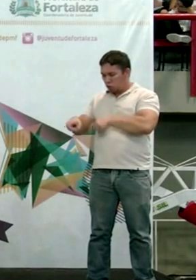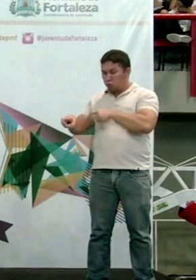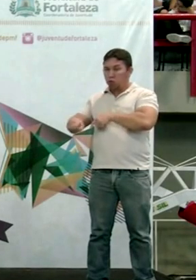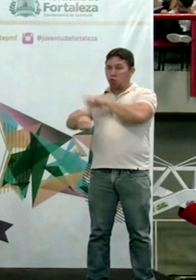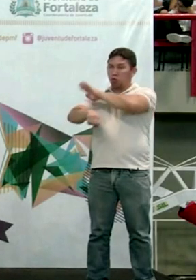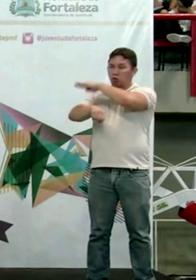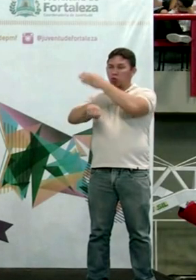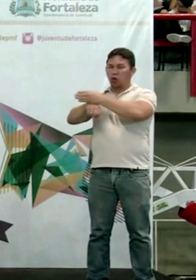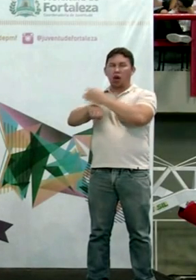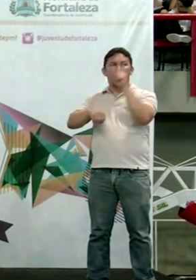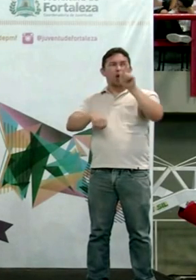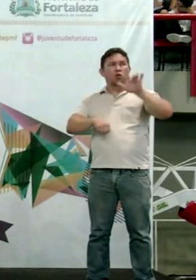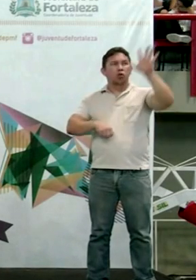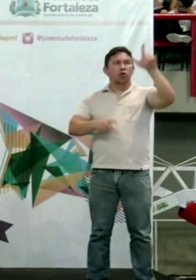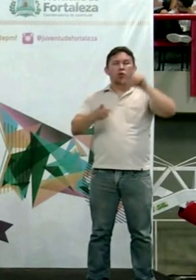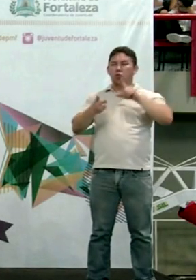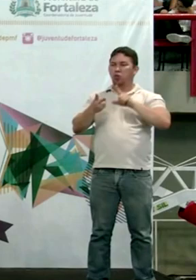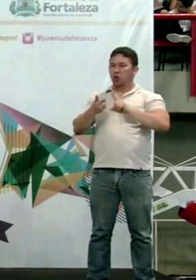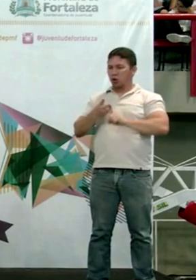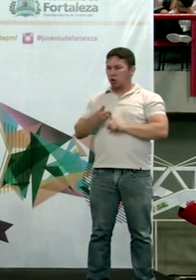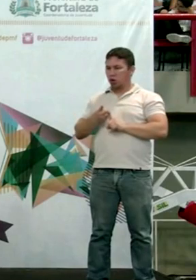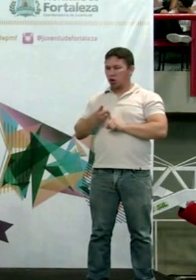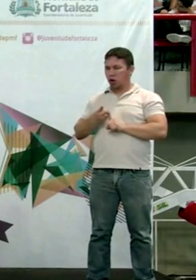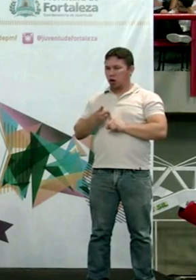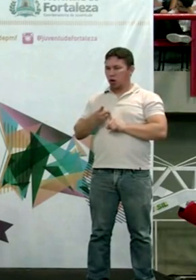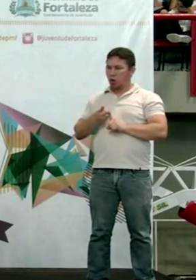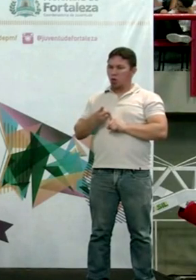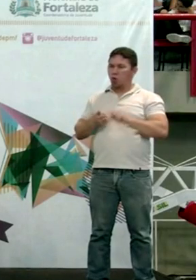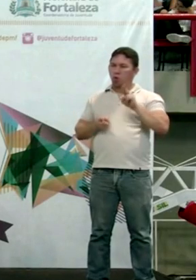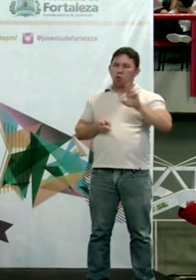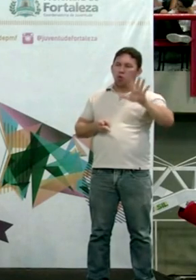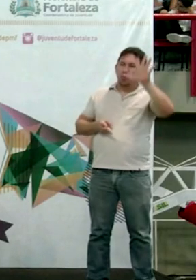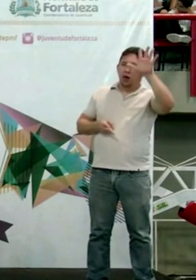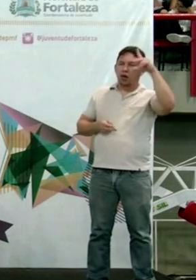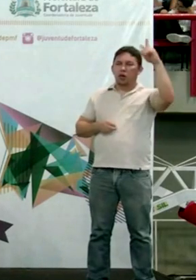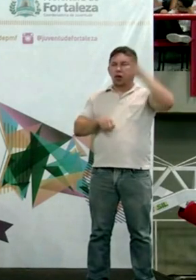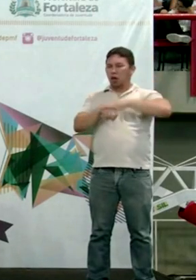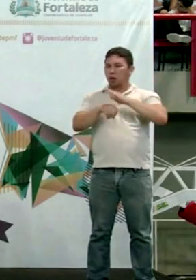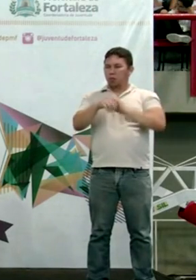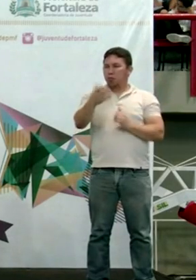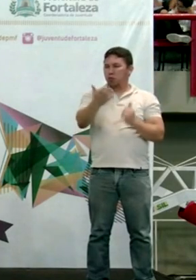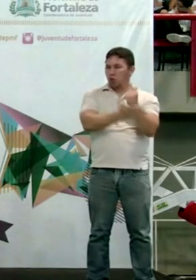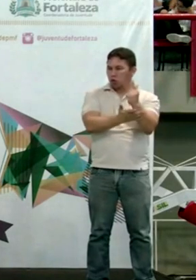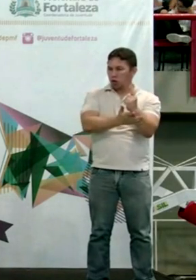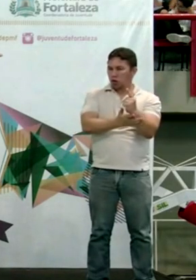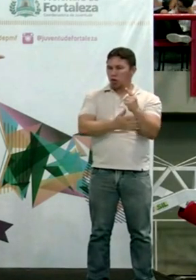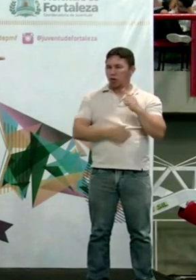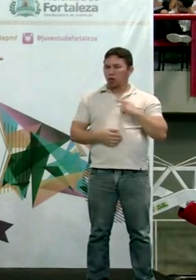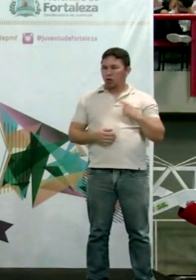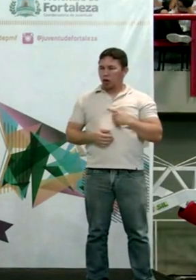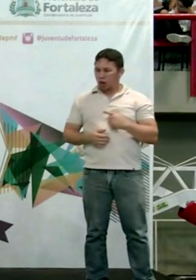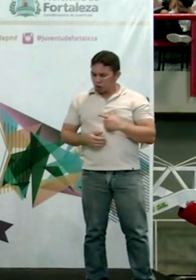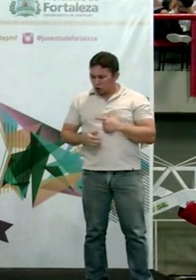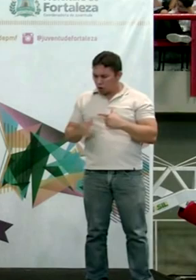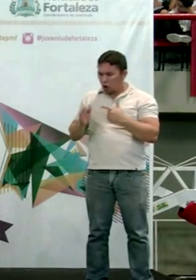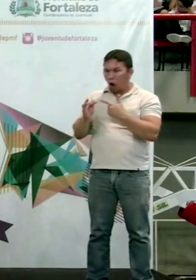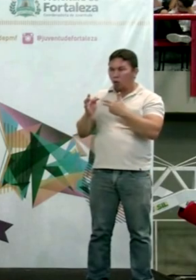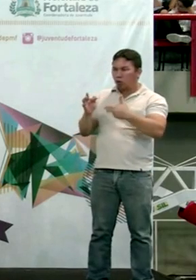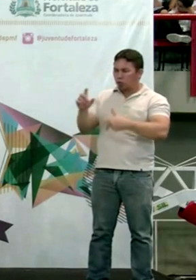vem da Serra de Guaramiranga, da Serra do Pajara, você pode comprar deles direto. Normalmente ele é menorzinho,